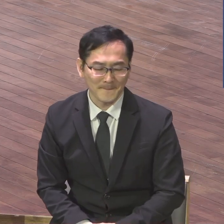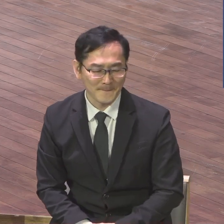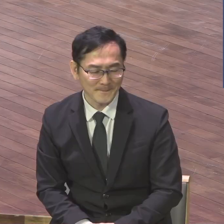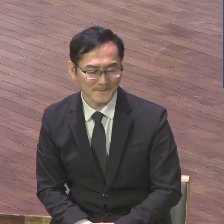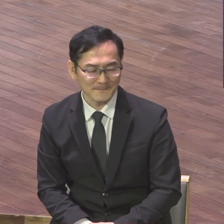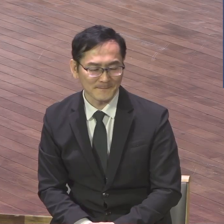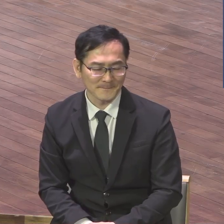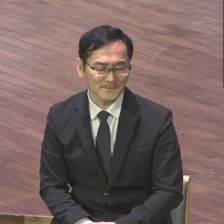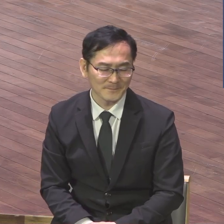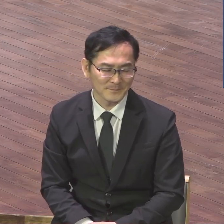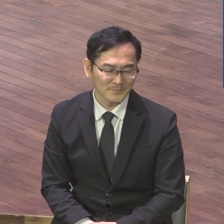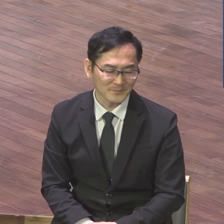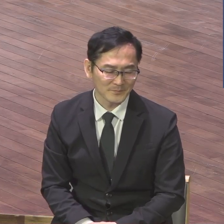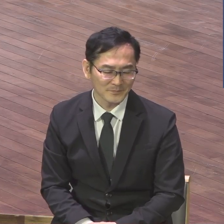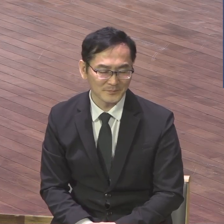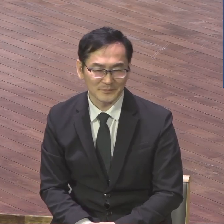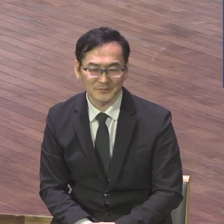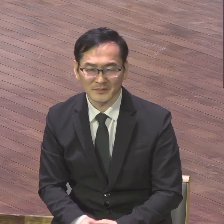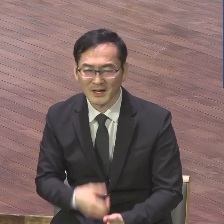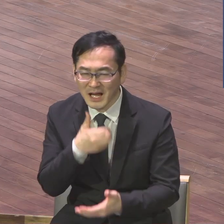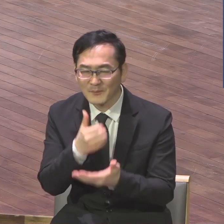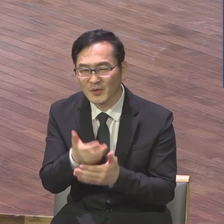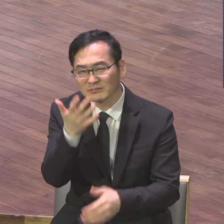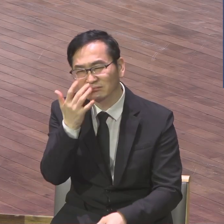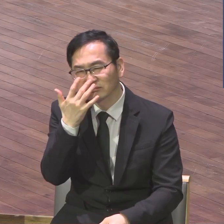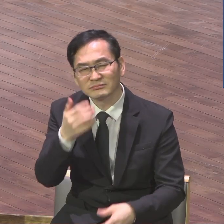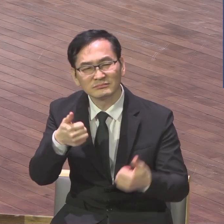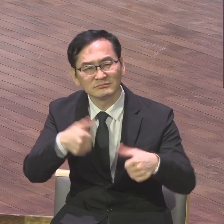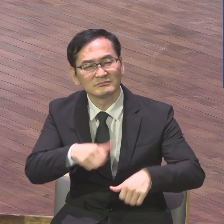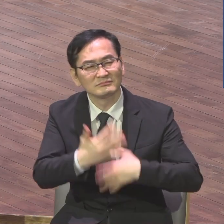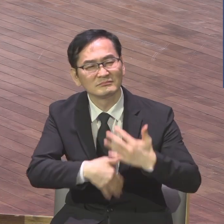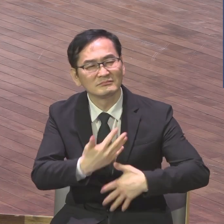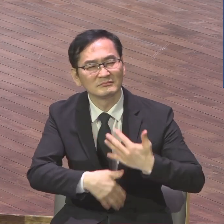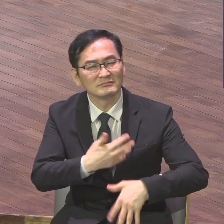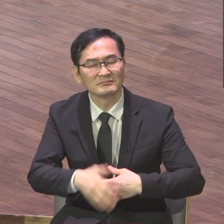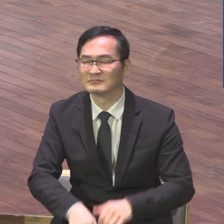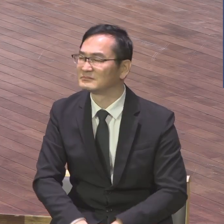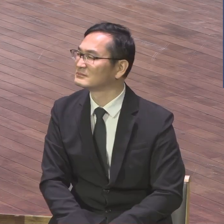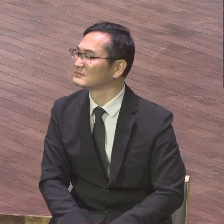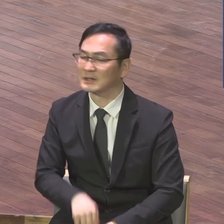인사하시겠는데 별로 감동이 없는 사람들이 많아요.